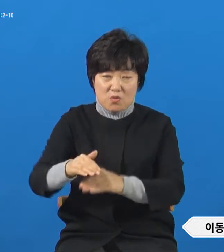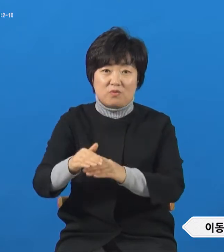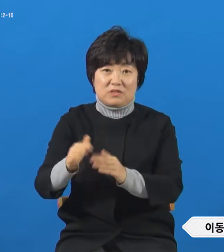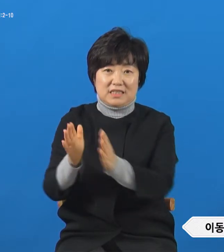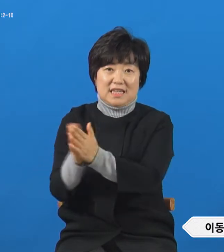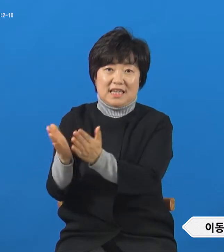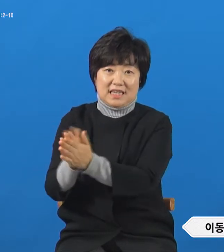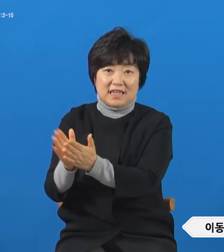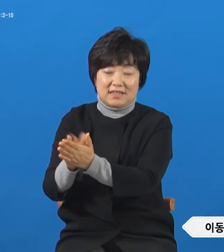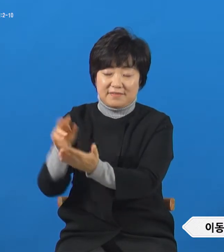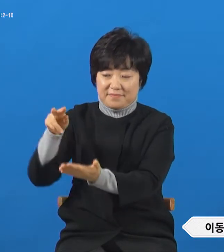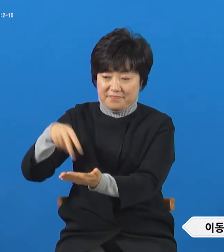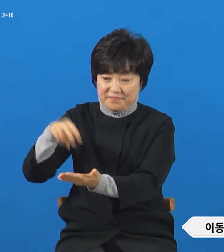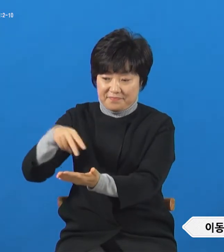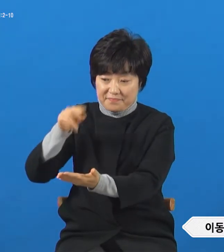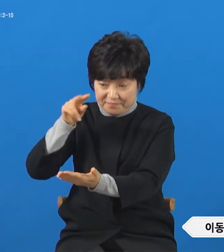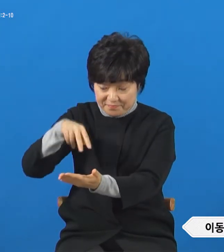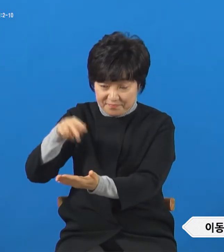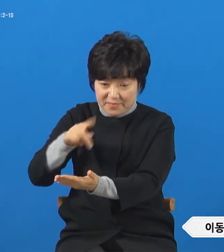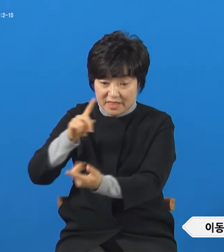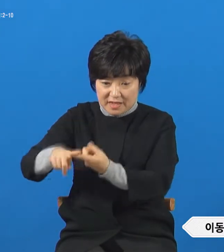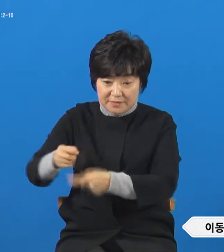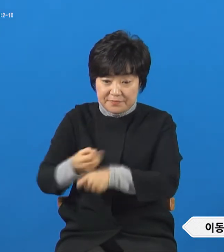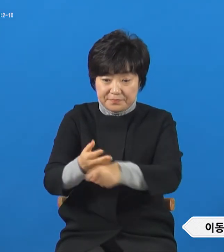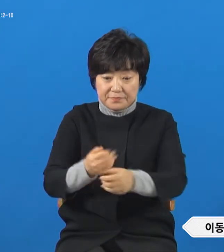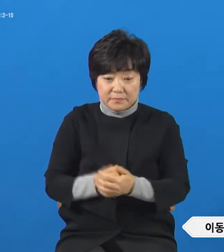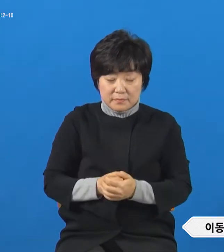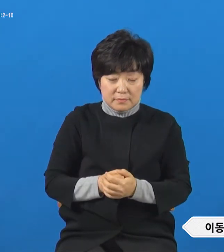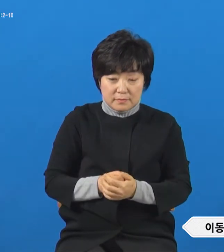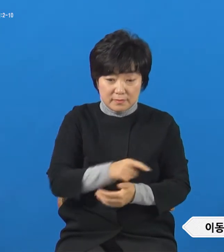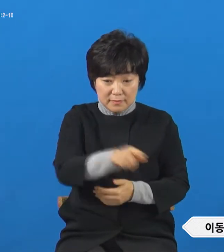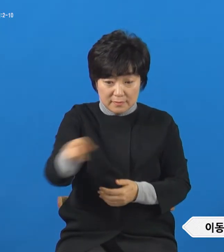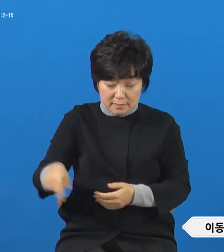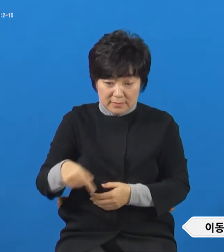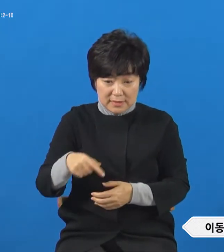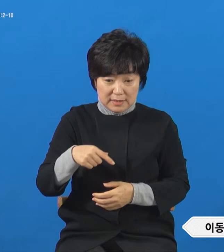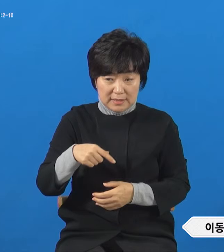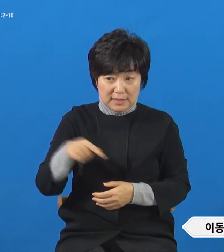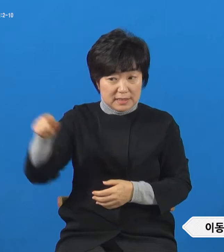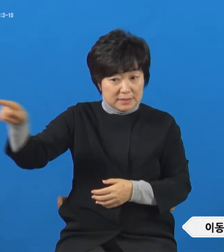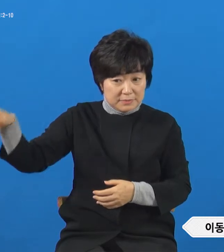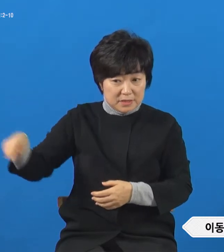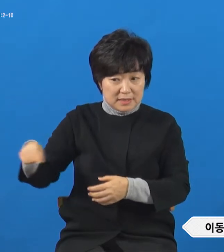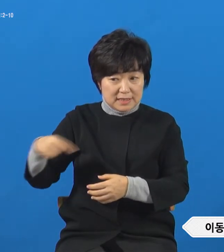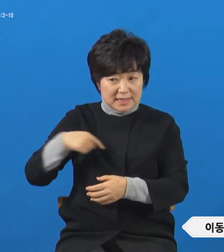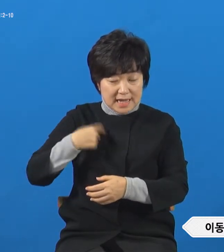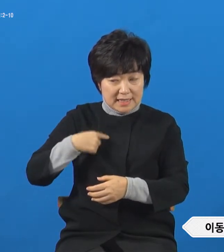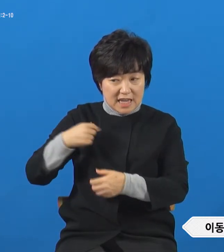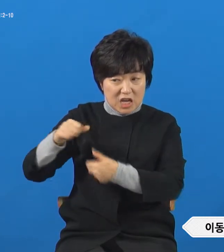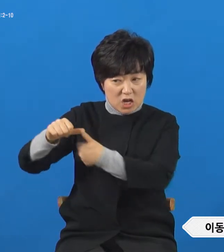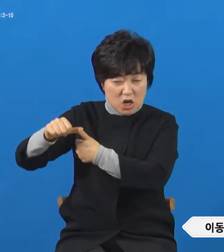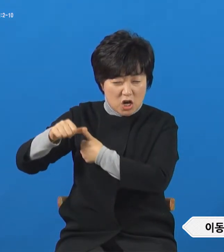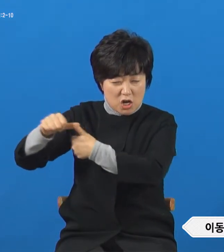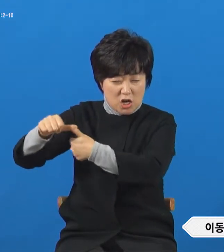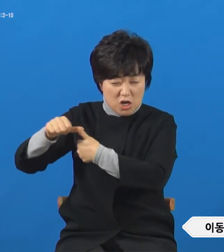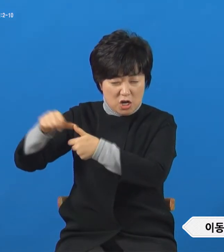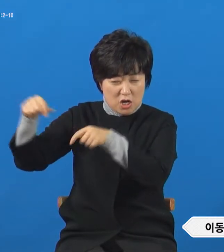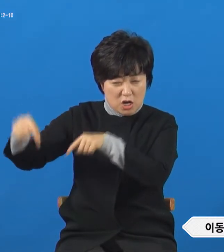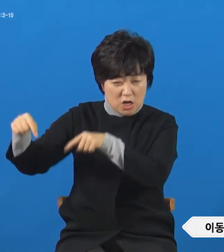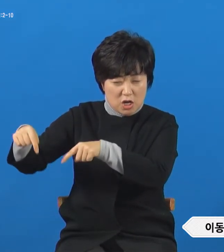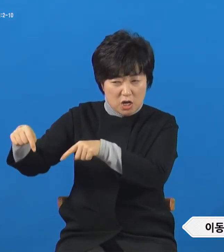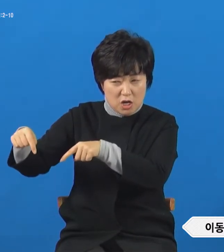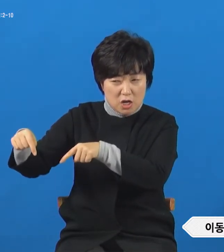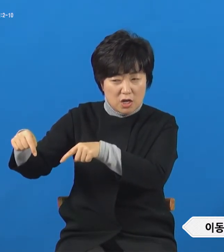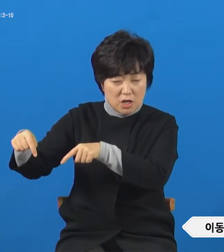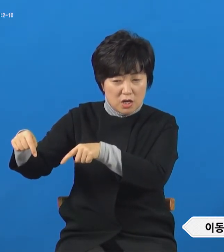순교 백서에서 그대로 인용하도록 하겠습니다. 이분들은 자신들의 협상을 유리하게 끌고 가기